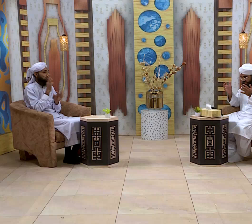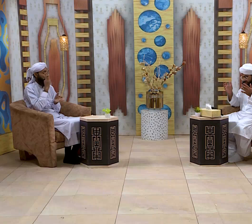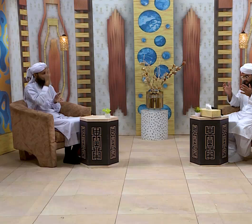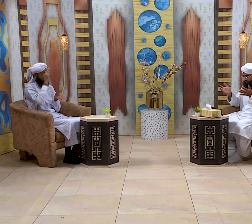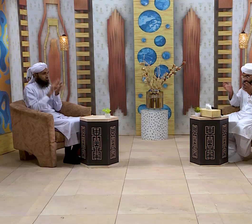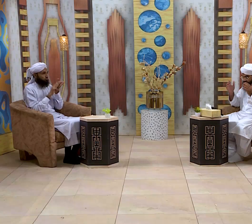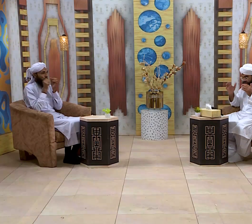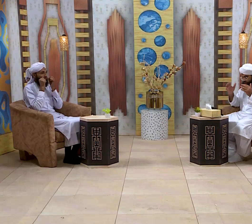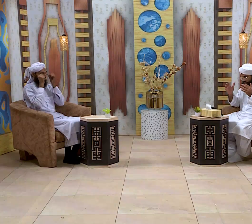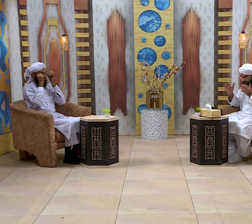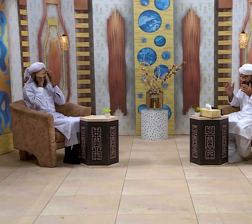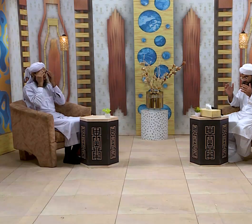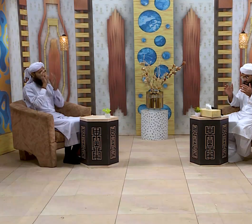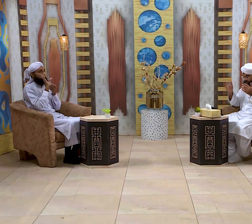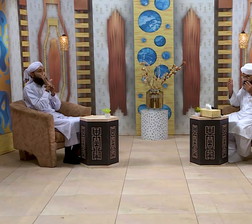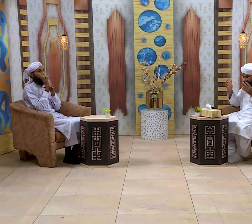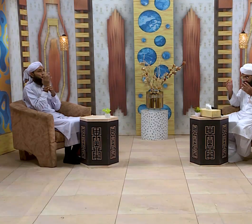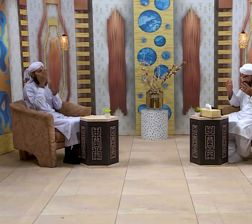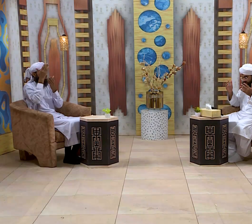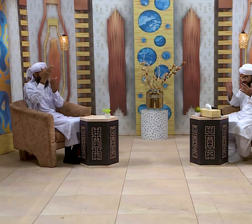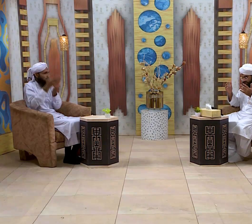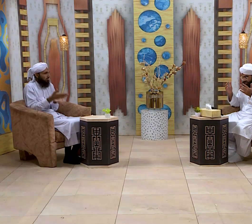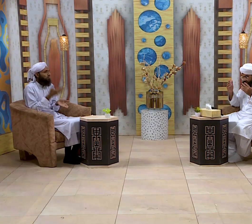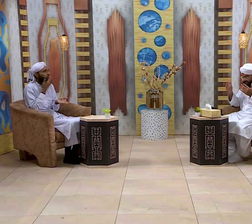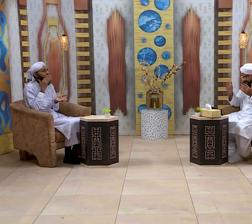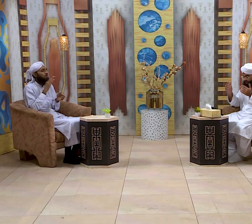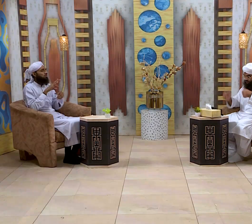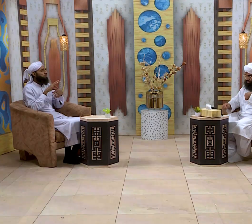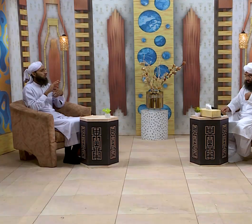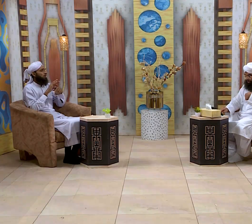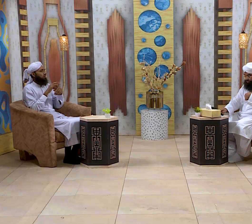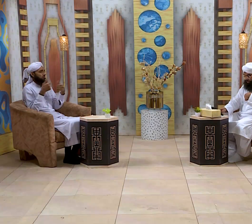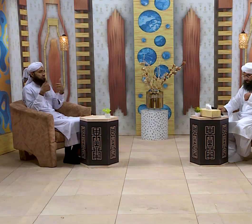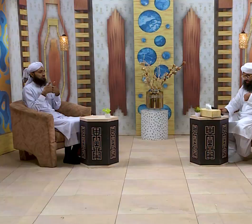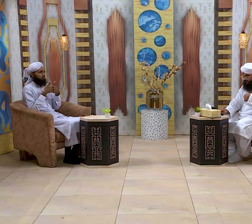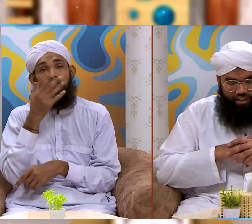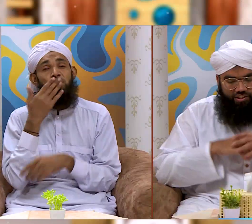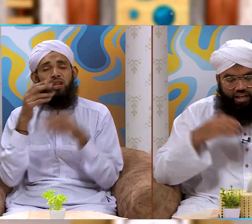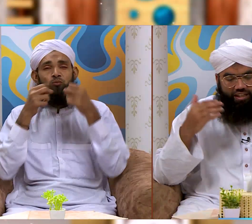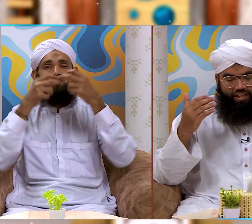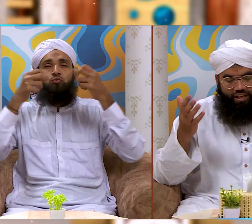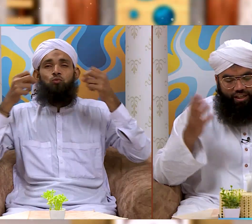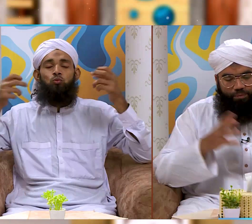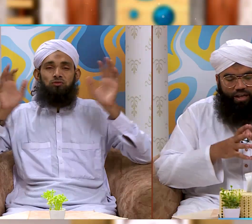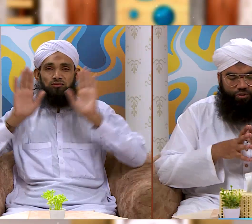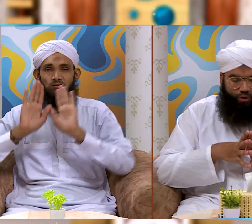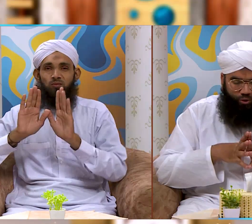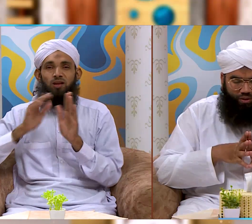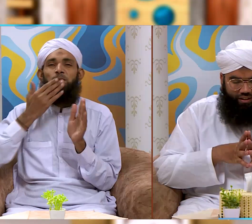آنا بشری صورت میں ہے، اور رب تبارک و تعالی سے ملنا نوری صورت میں ہے۔ انسان کے گھر کا لباس اور ہوا کرتا